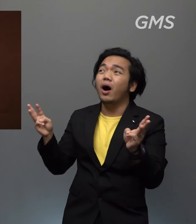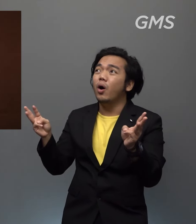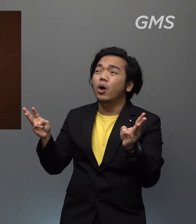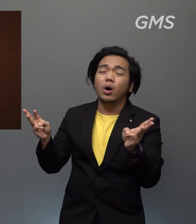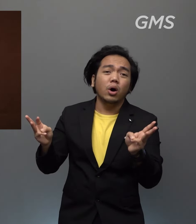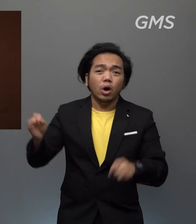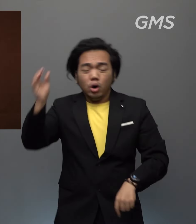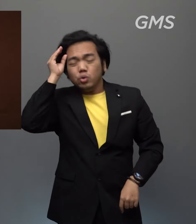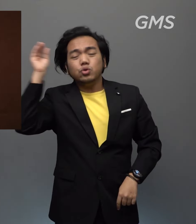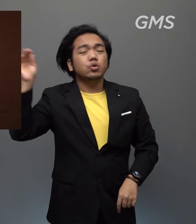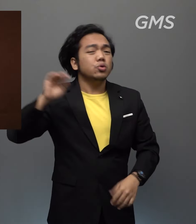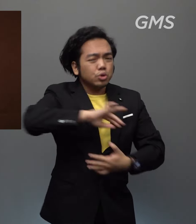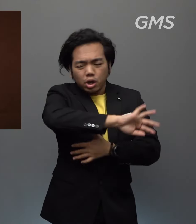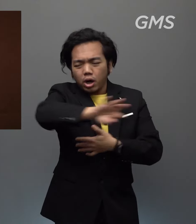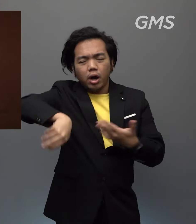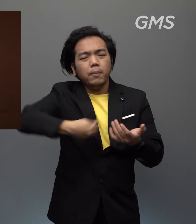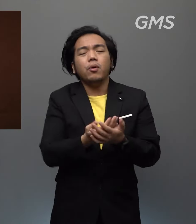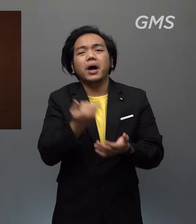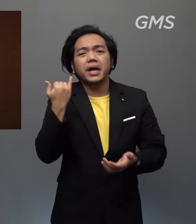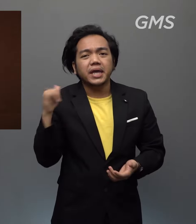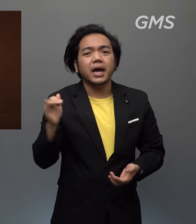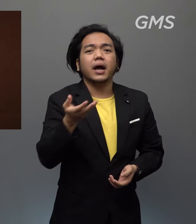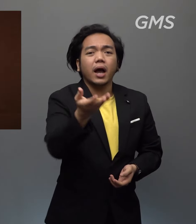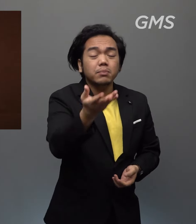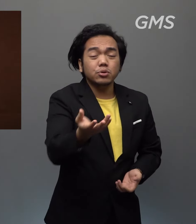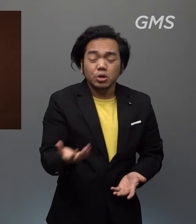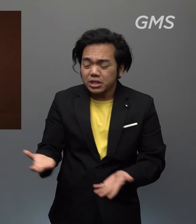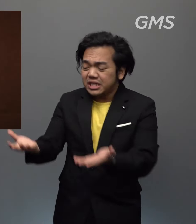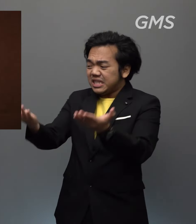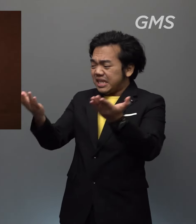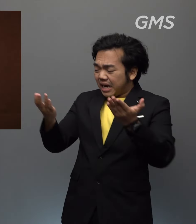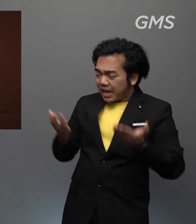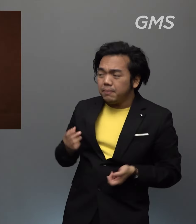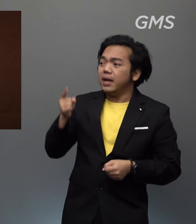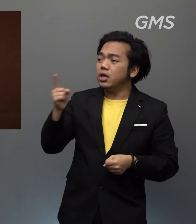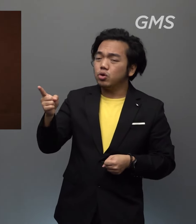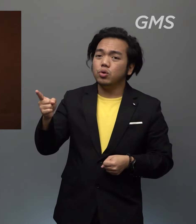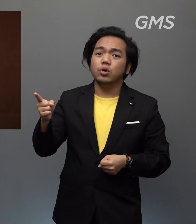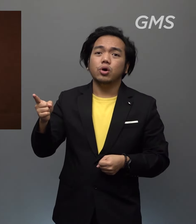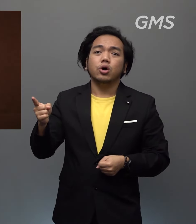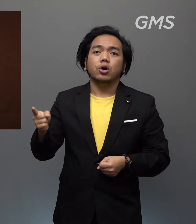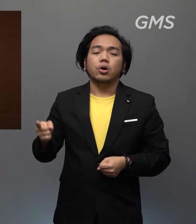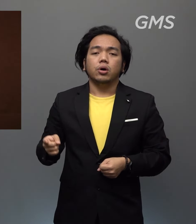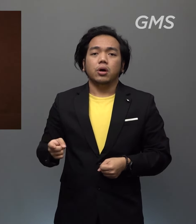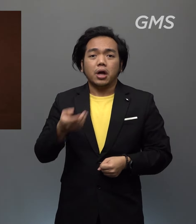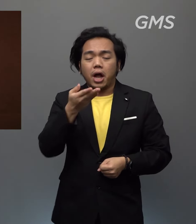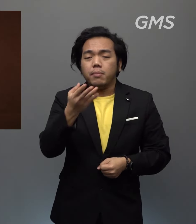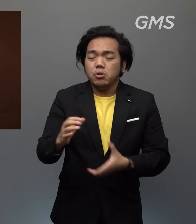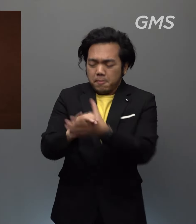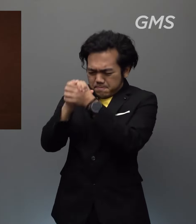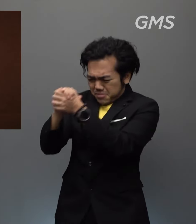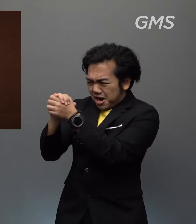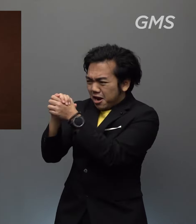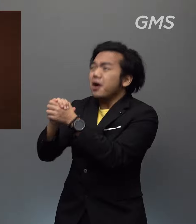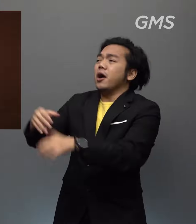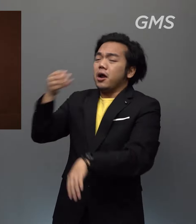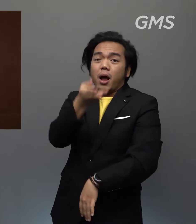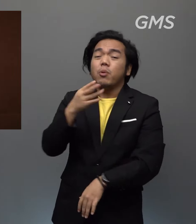terima itu, sekalipun mungkin dalam kondisi seperti hari ini, pegang itu erat-erat dan berkata,